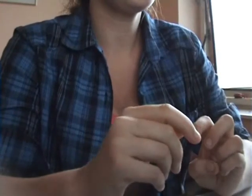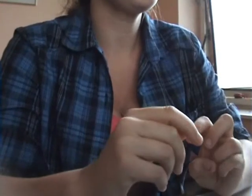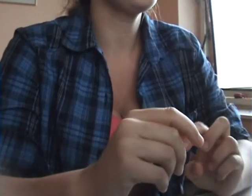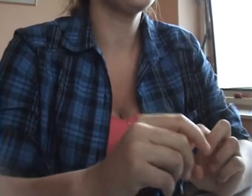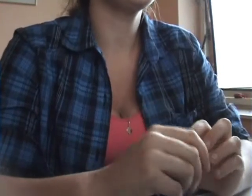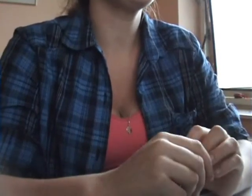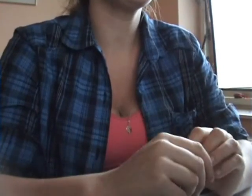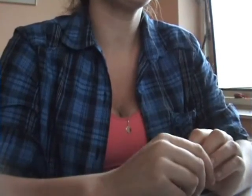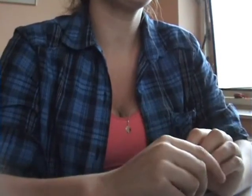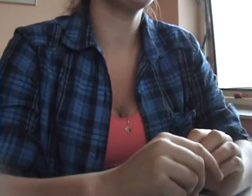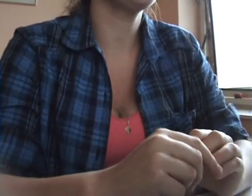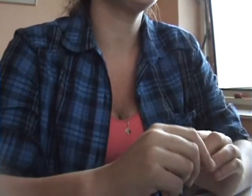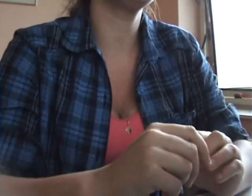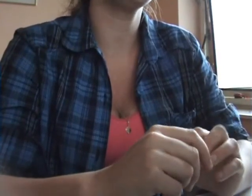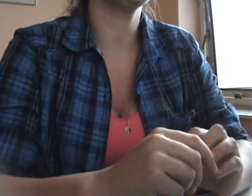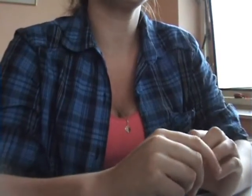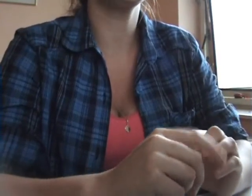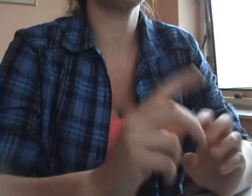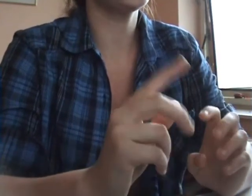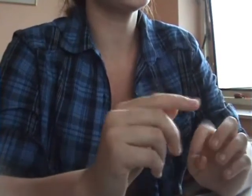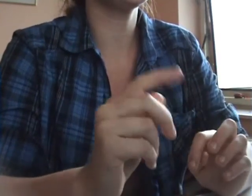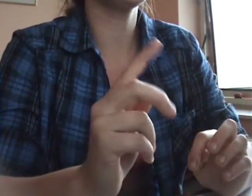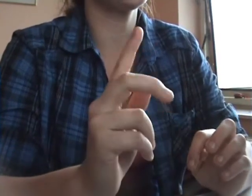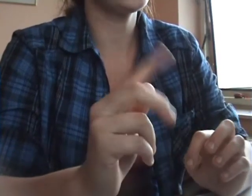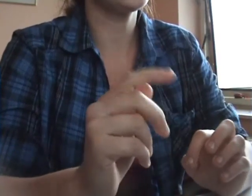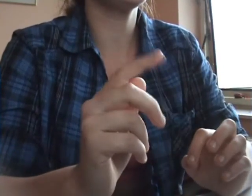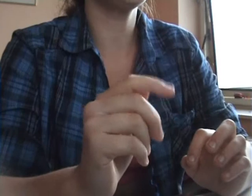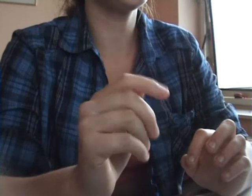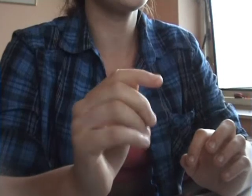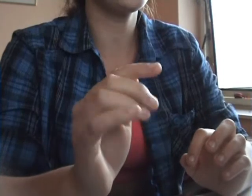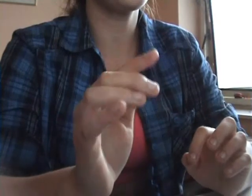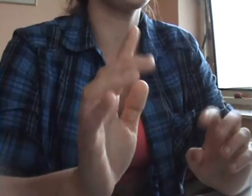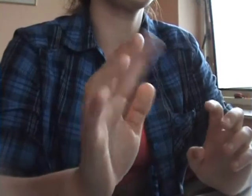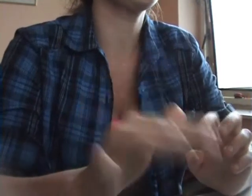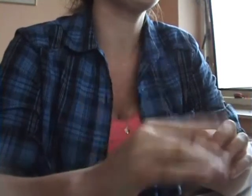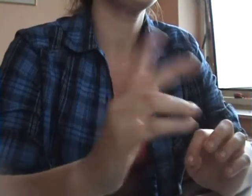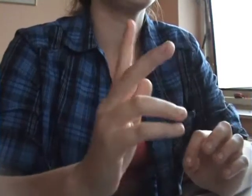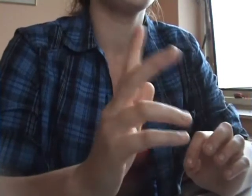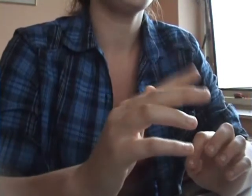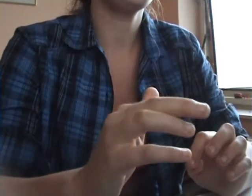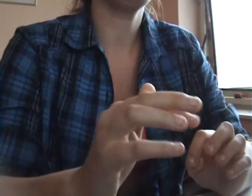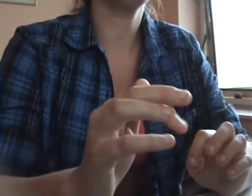mladstvo praví poťať Ale